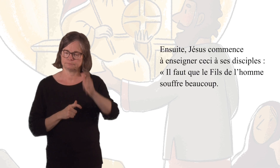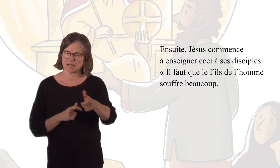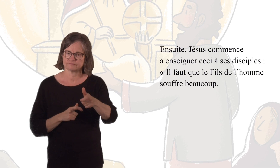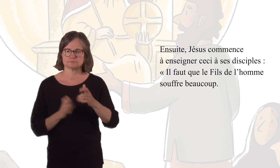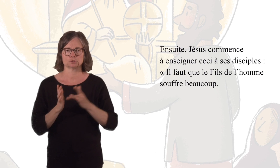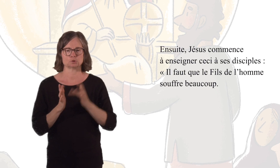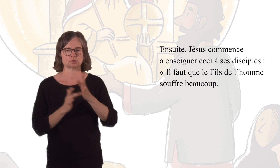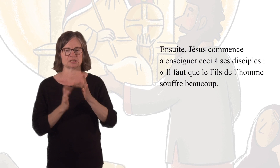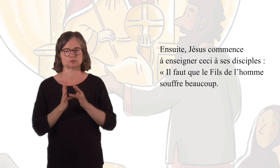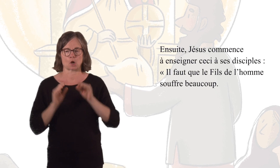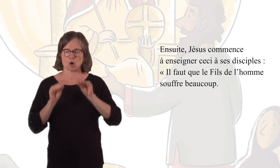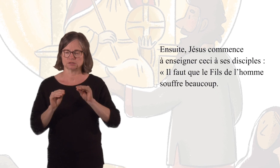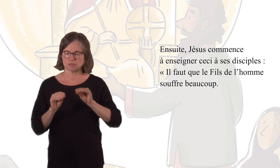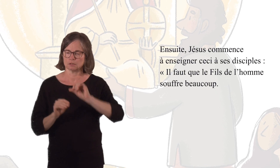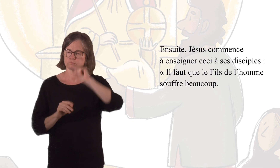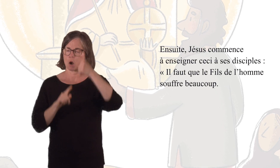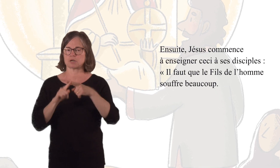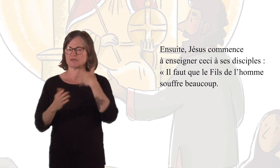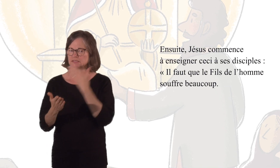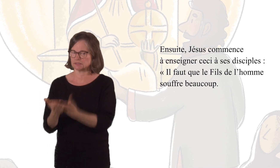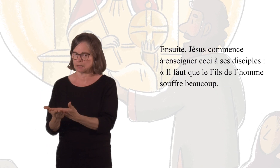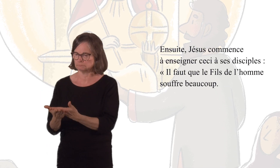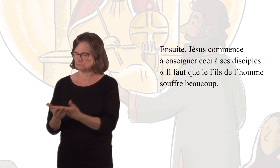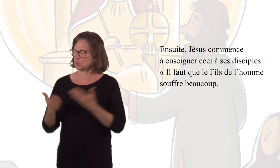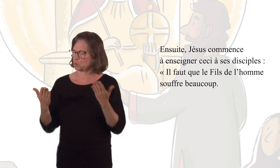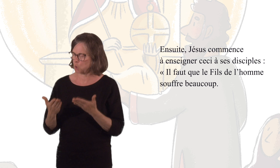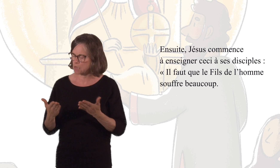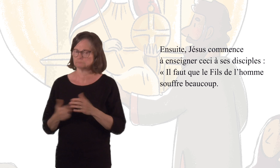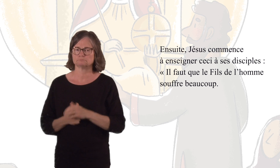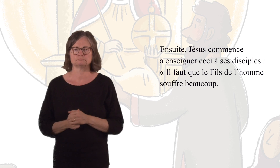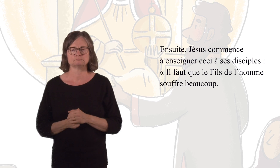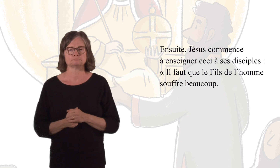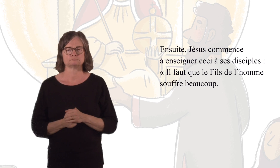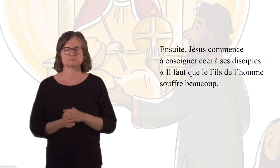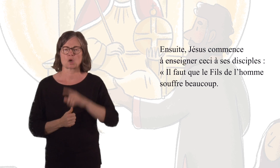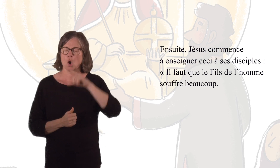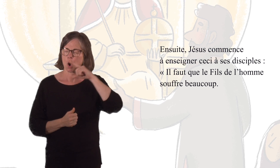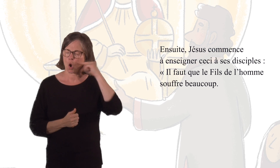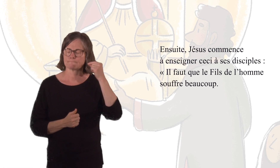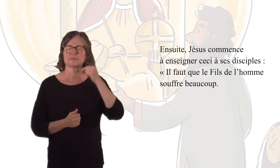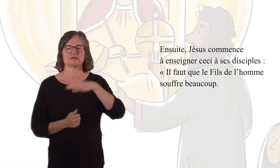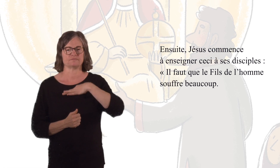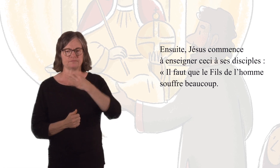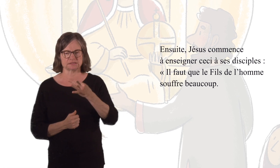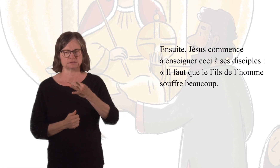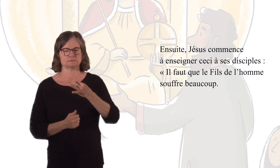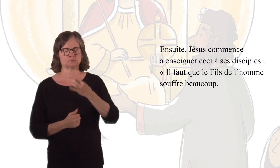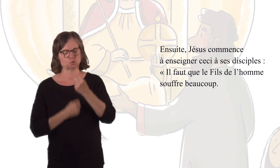Ensuite, Jésus commence à enseigner ceci à ses disciples : « Il faut que le Fils de